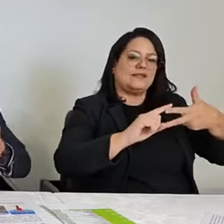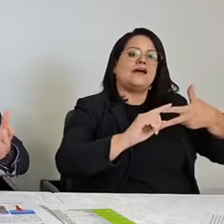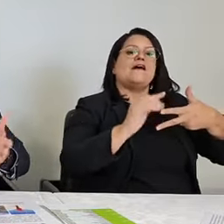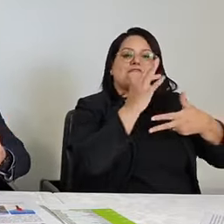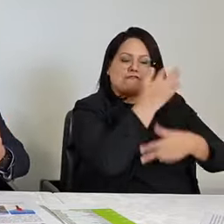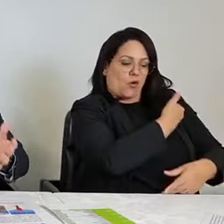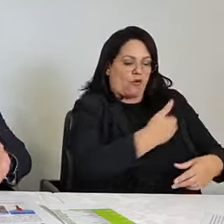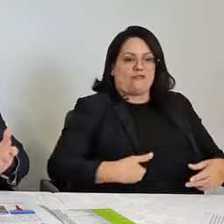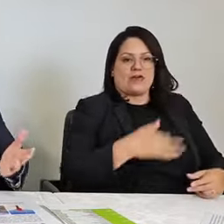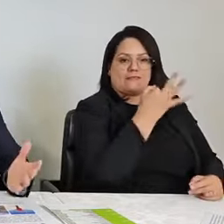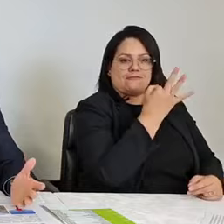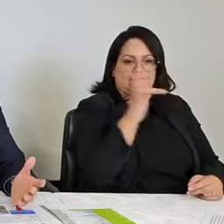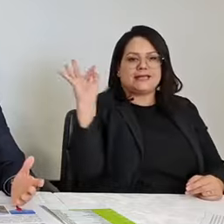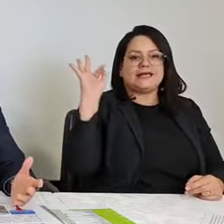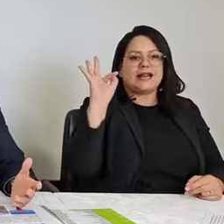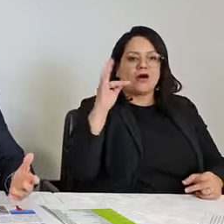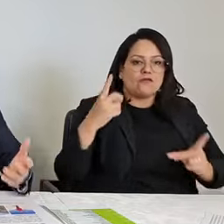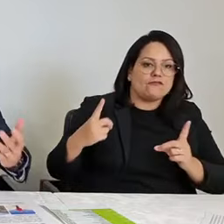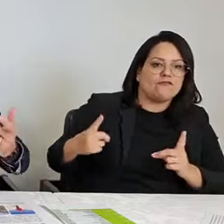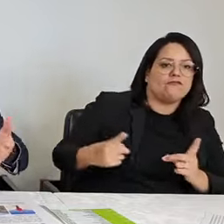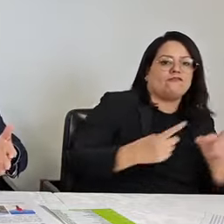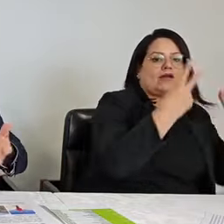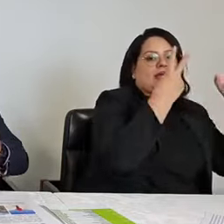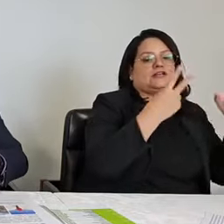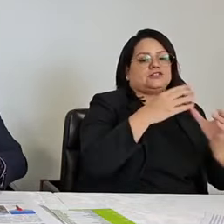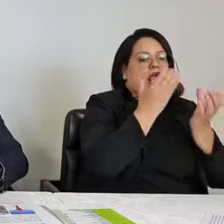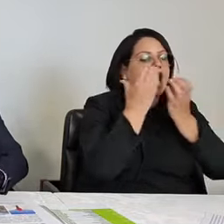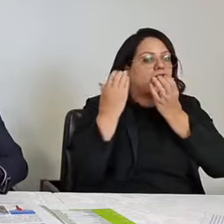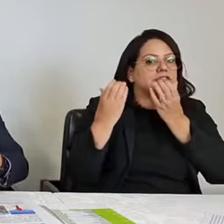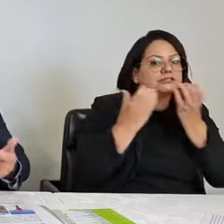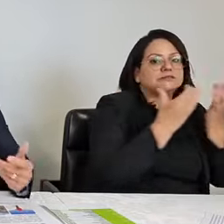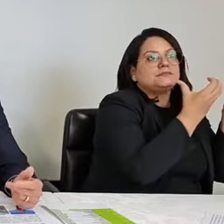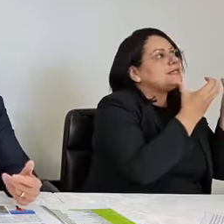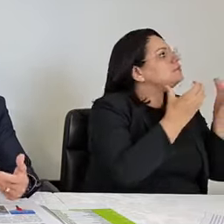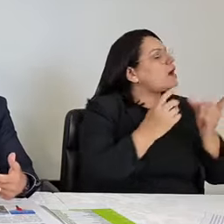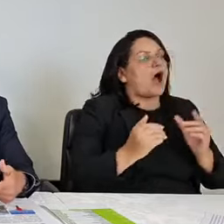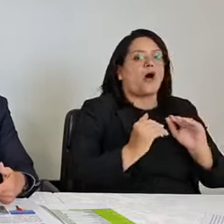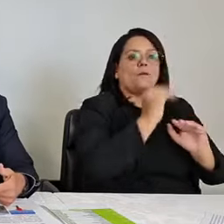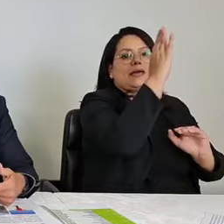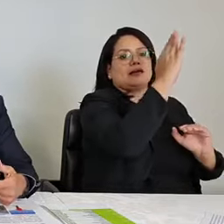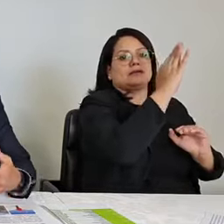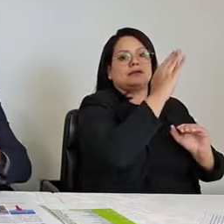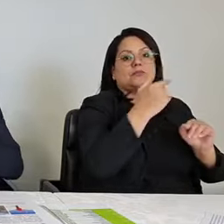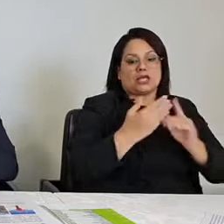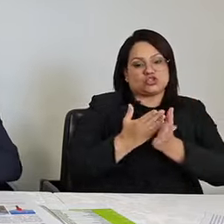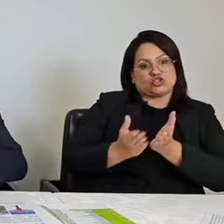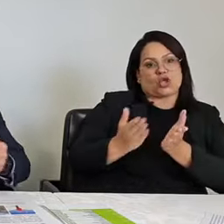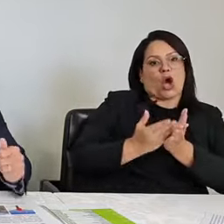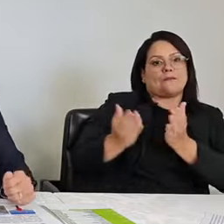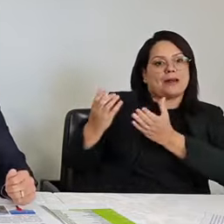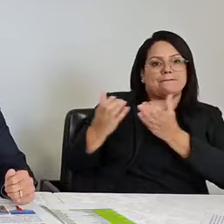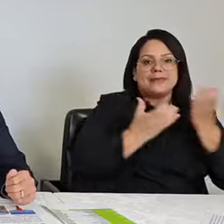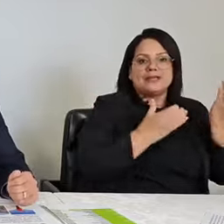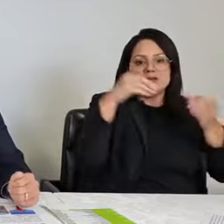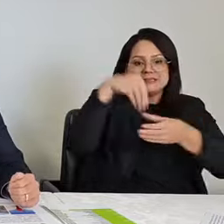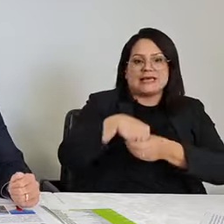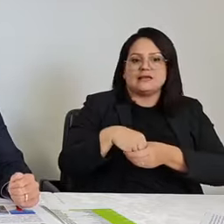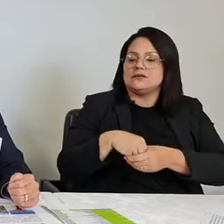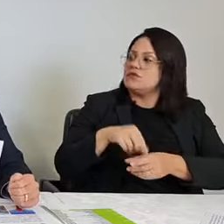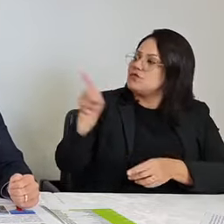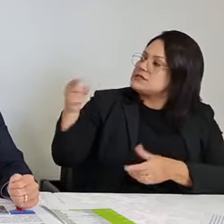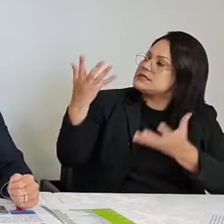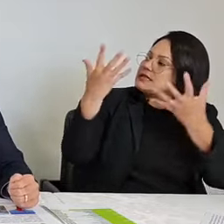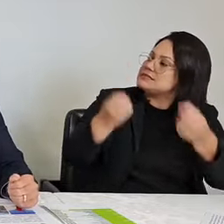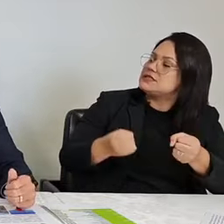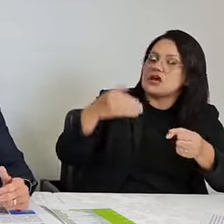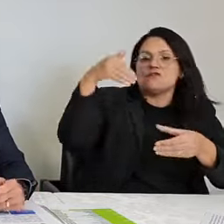de exportação de milho em até 15% para que sobre milho no mercado interno. Se você fosse parlamentar, você votaria